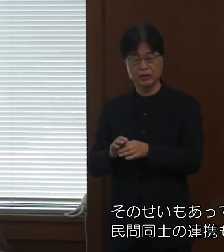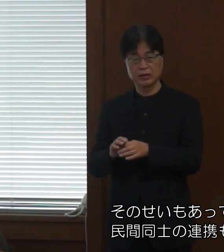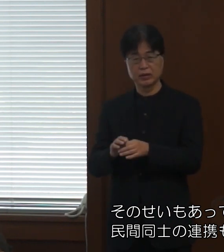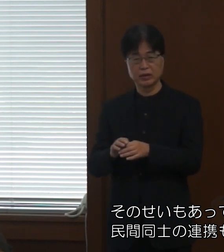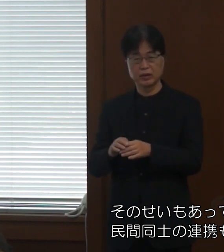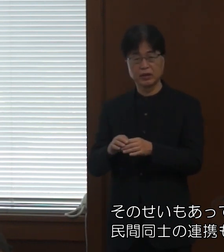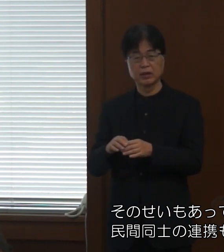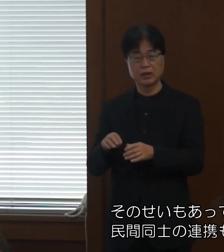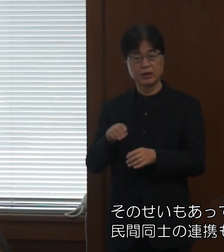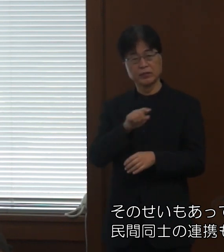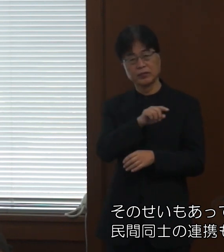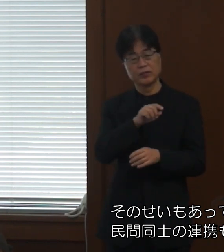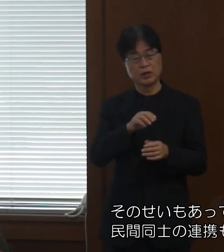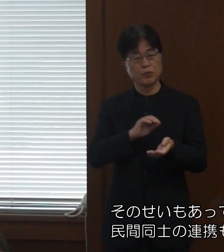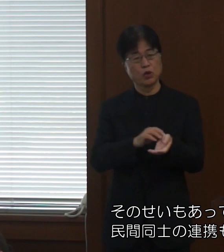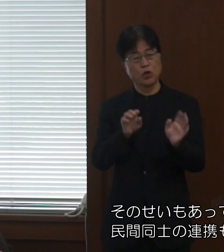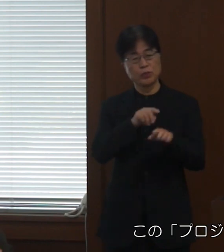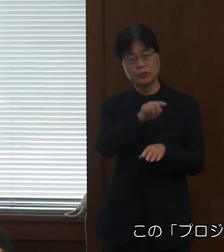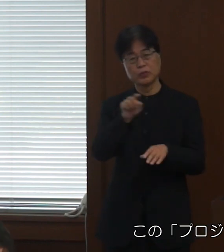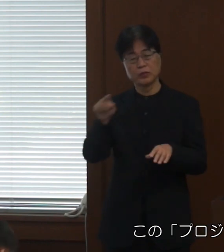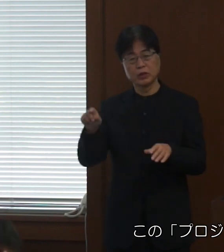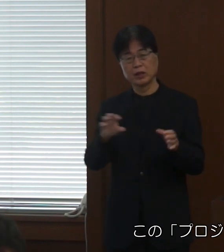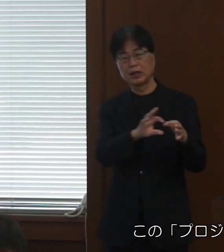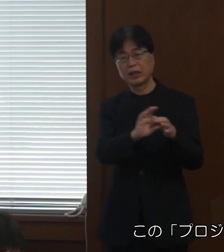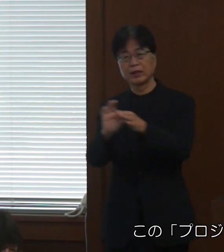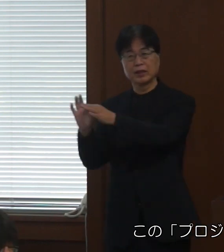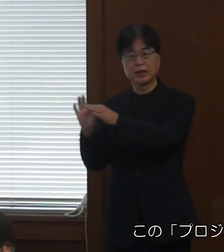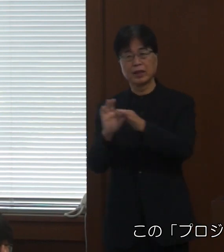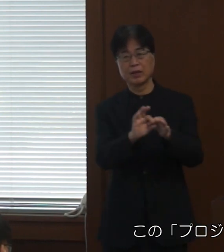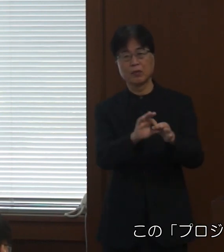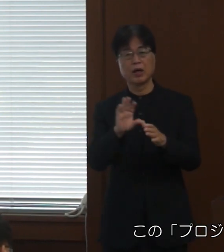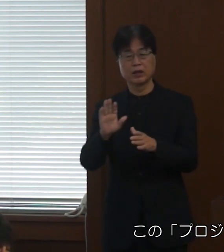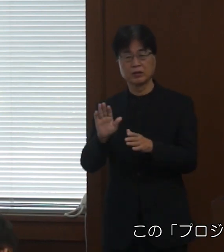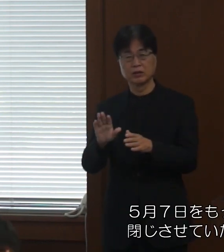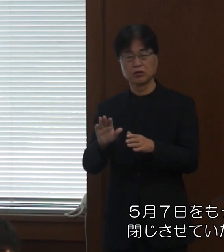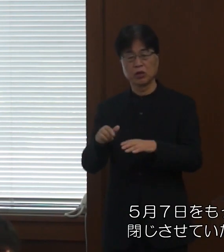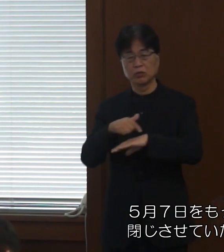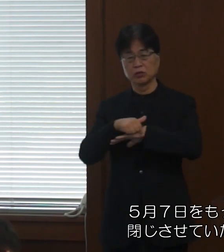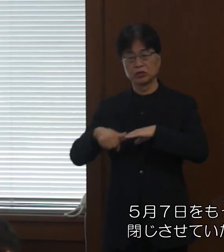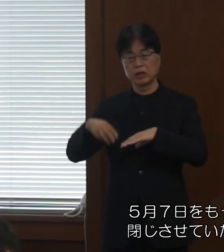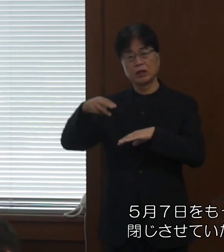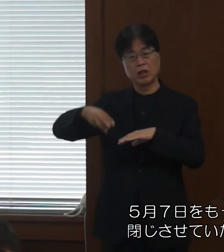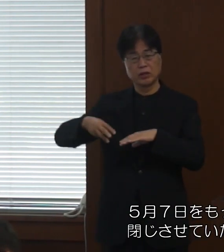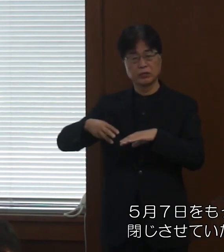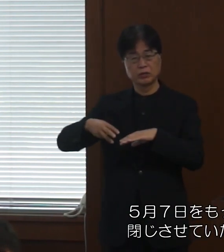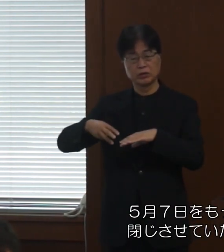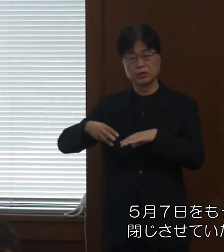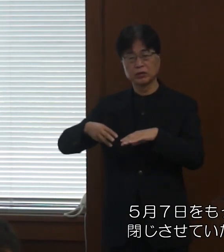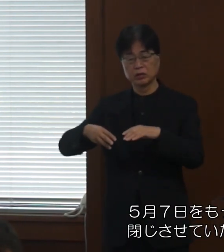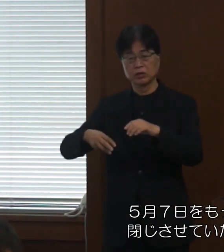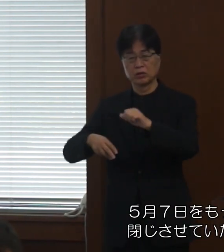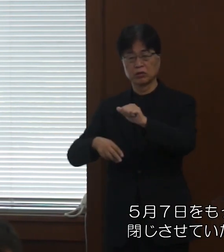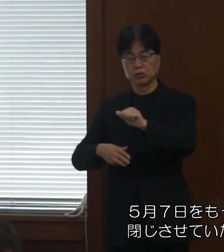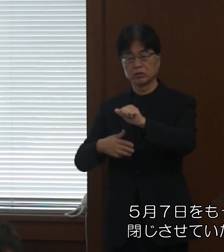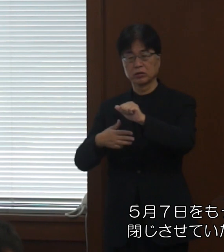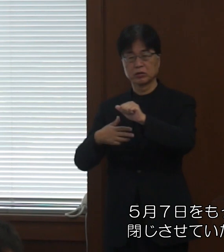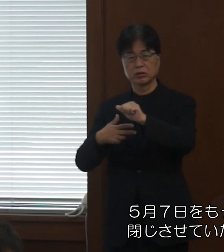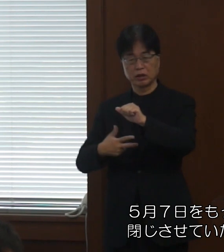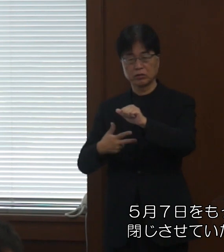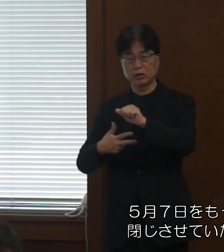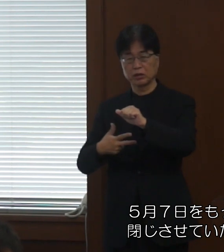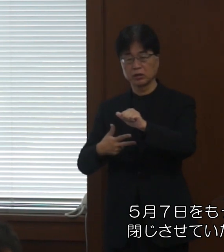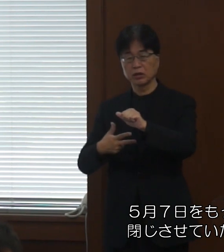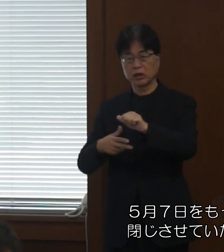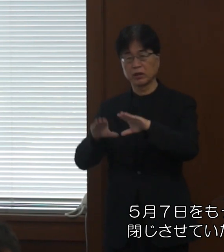同士の連携もできてまいりましたのでこのプロジェクトMについても5月7日を持って閉じさせて